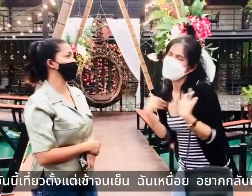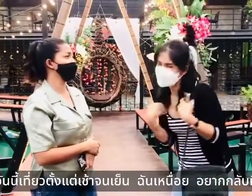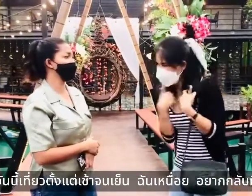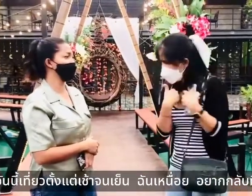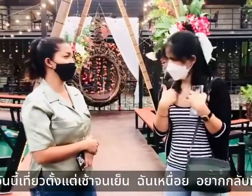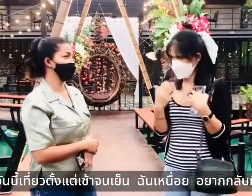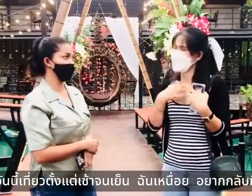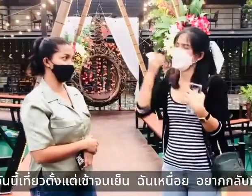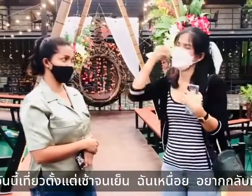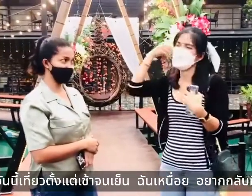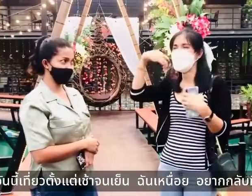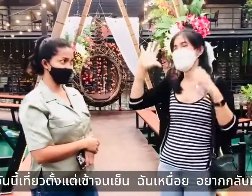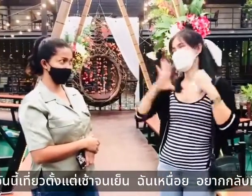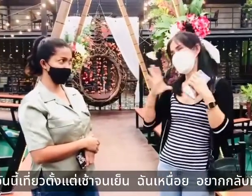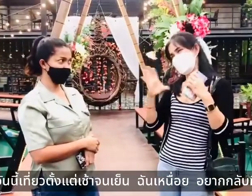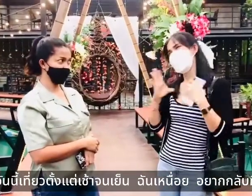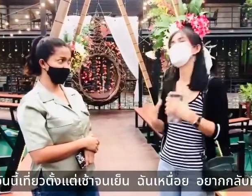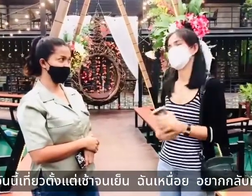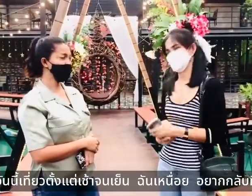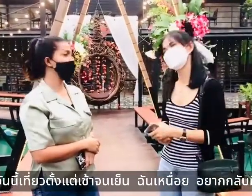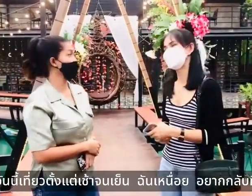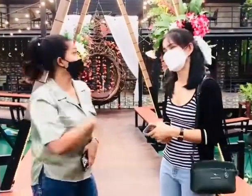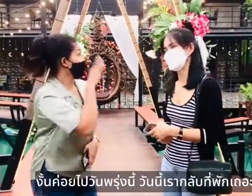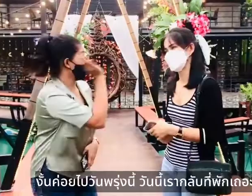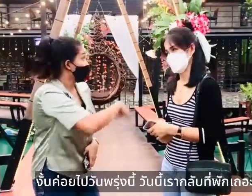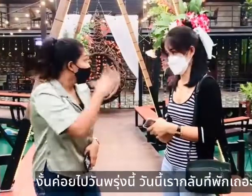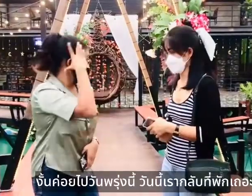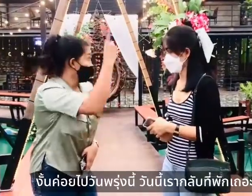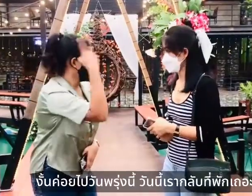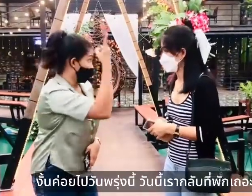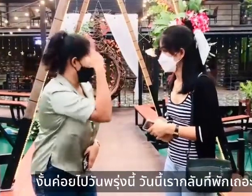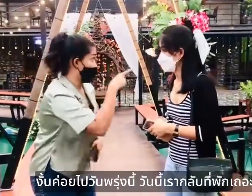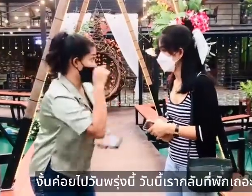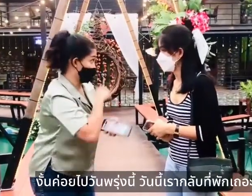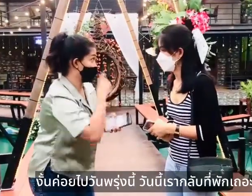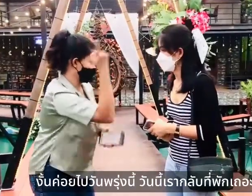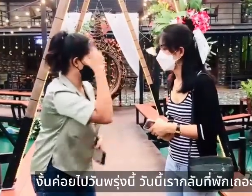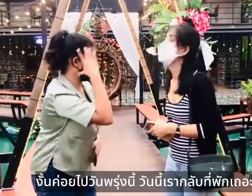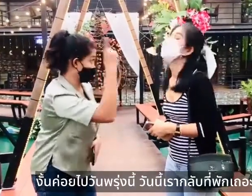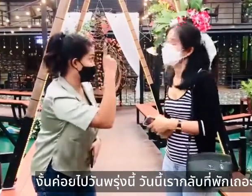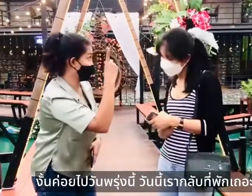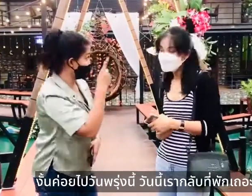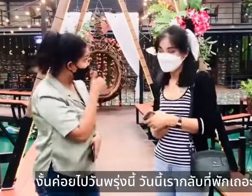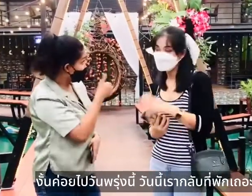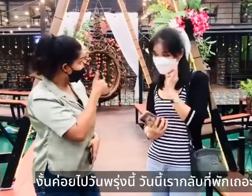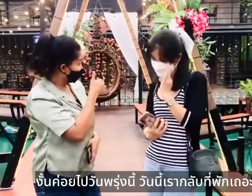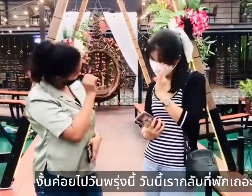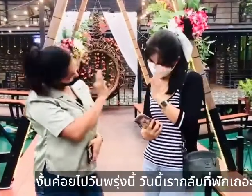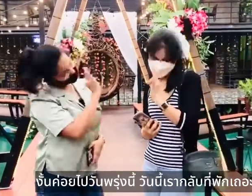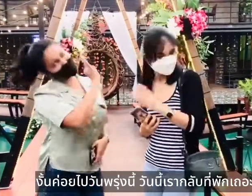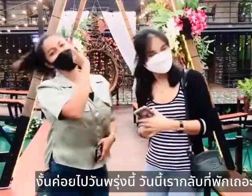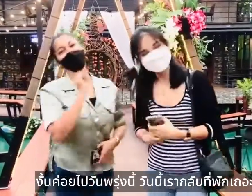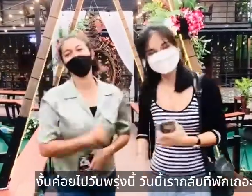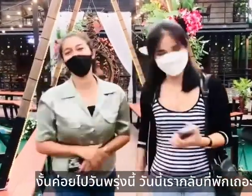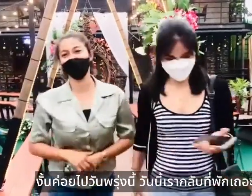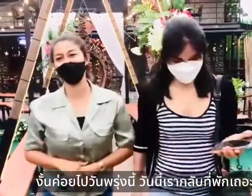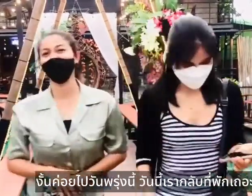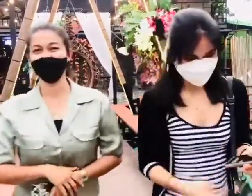ที่ยวตั้งแต่เช้าจนเย็นฉันเหนื่อยอยากกลับที่พักแล้วงั้นค่อยไปวันพรุ่งนี้วันนี้เรากลับ